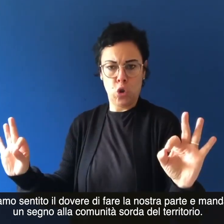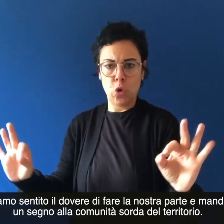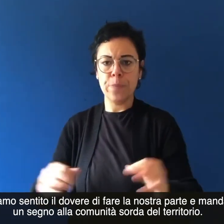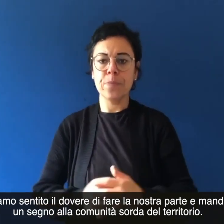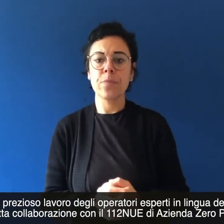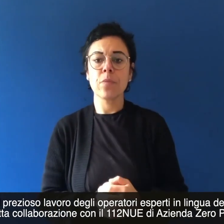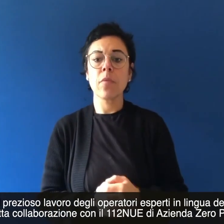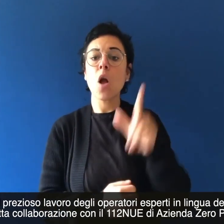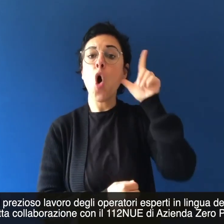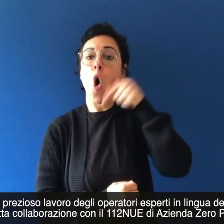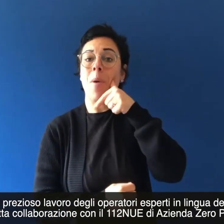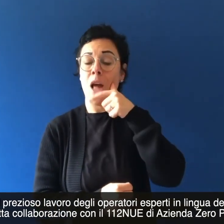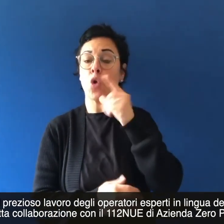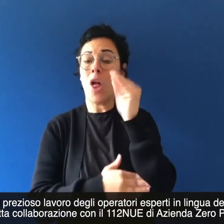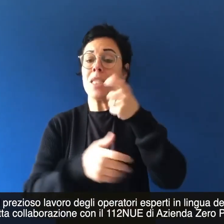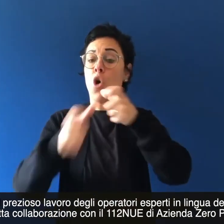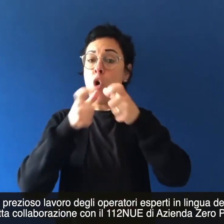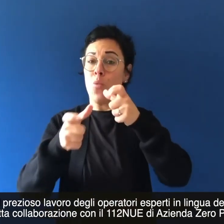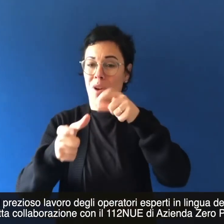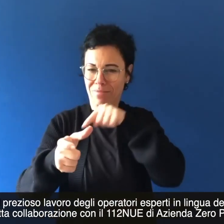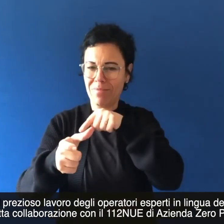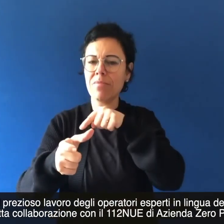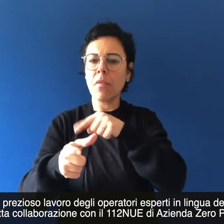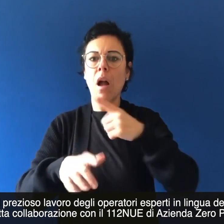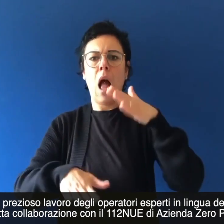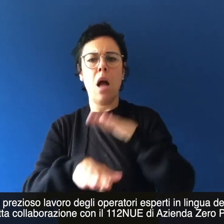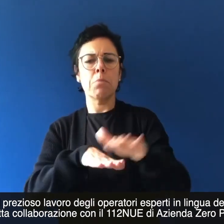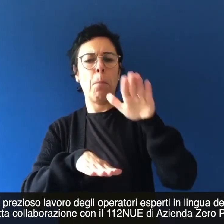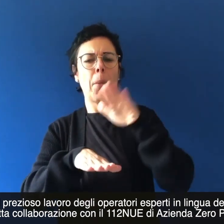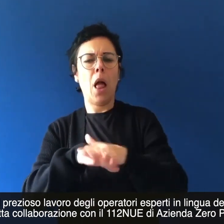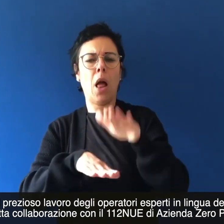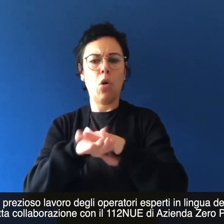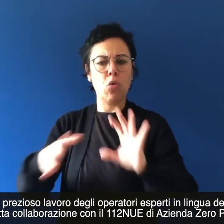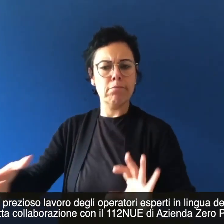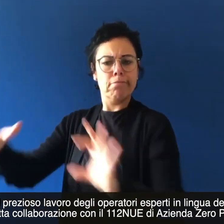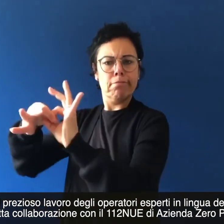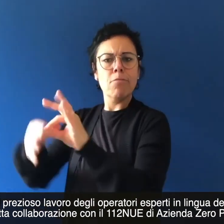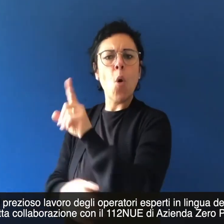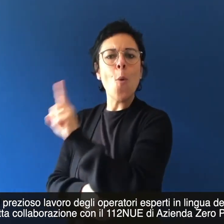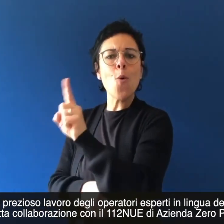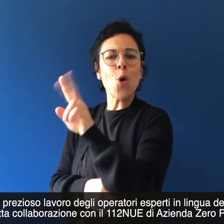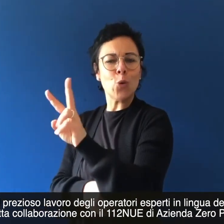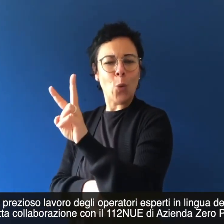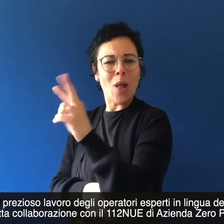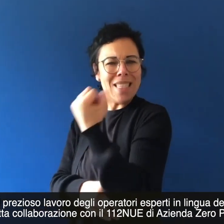comunità sorda del territorio. Grazie al prezioso lavoro degli operatori esperti in lingua dei segni e dalla stretta